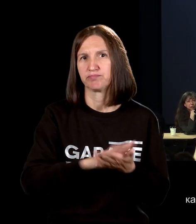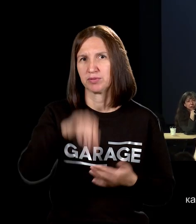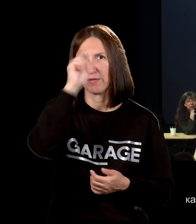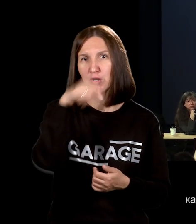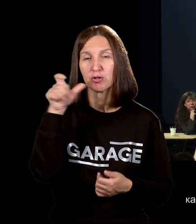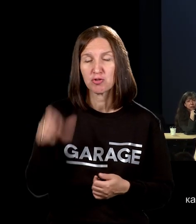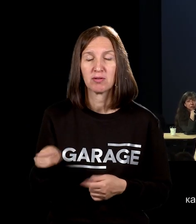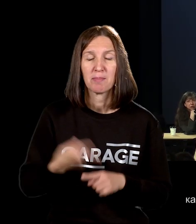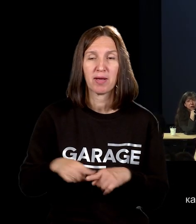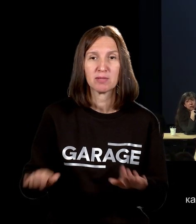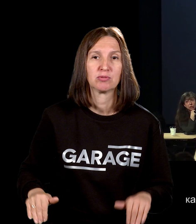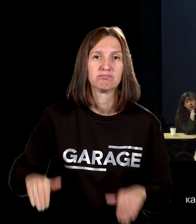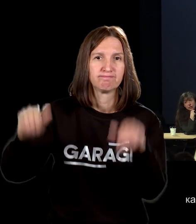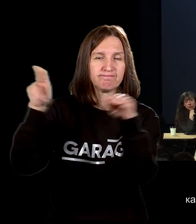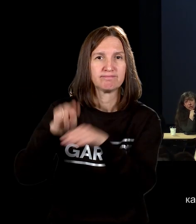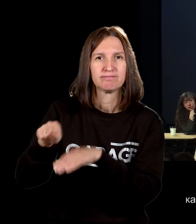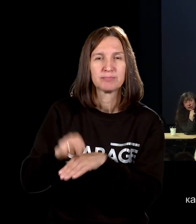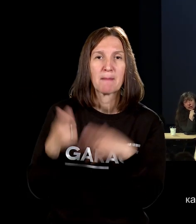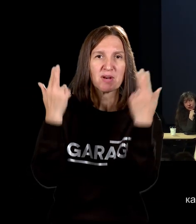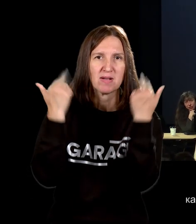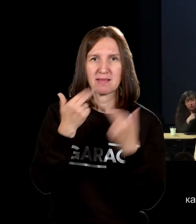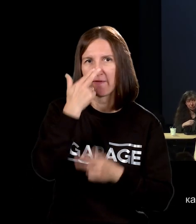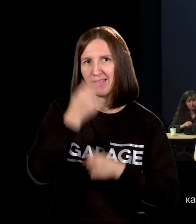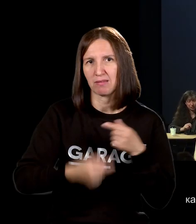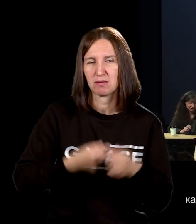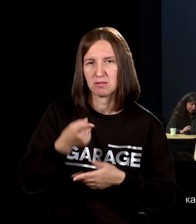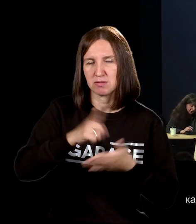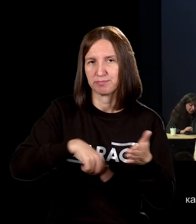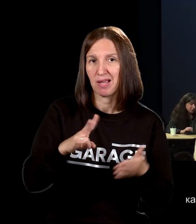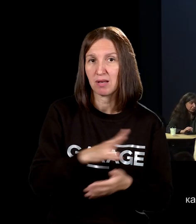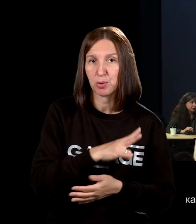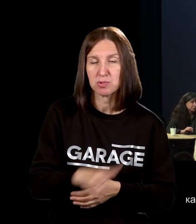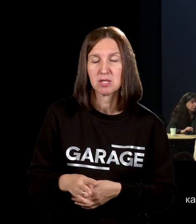как это неудивительно, в православной традиции религиозной.